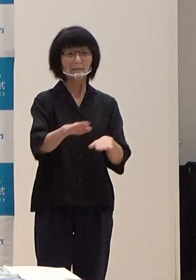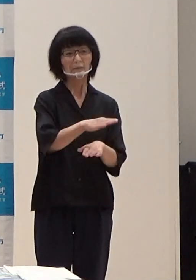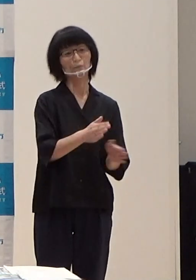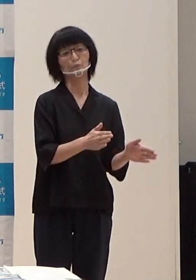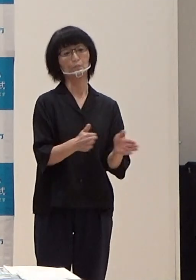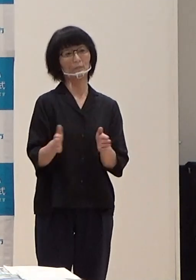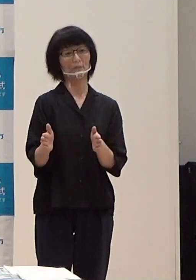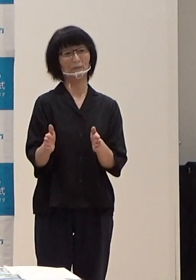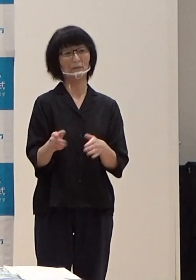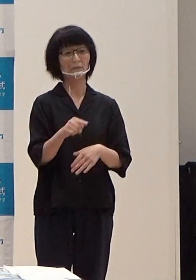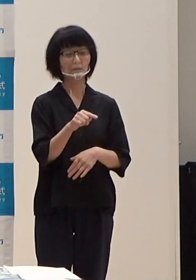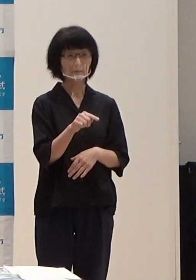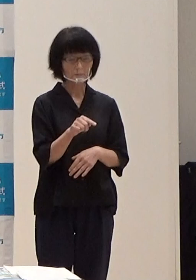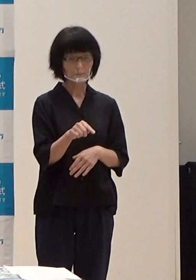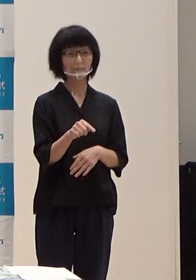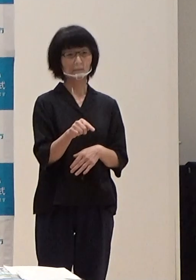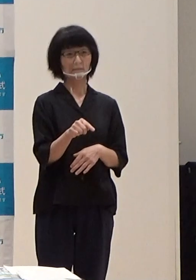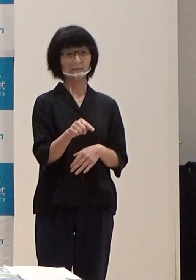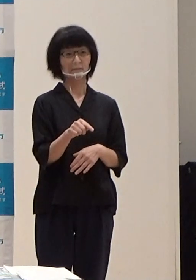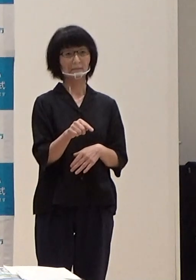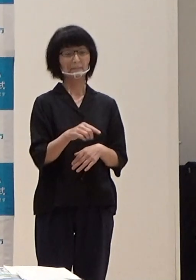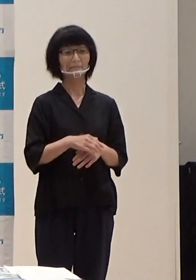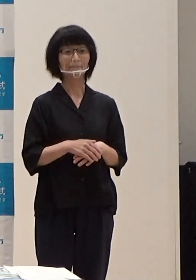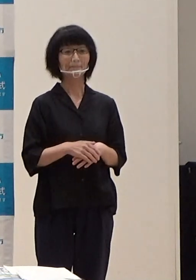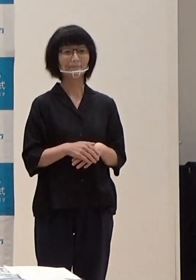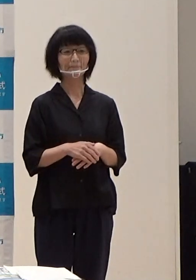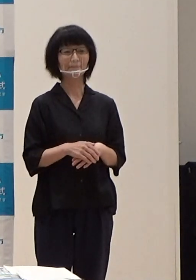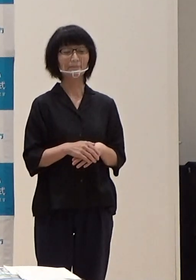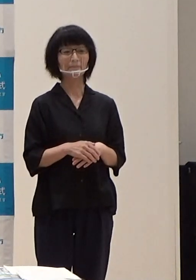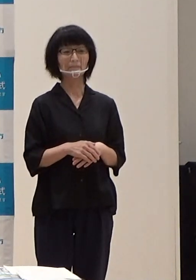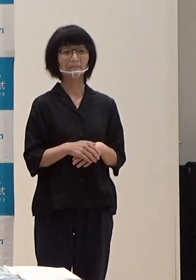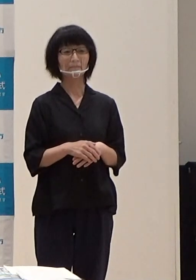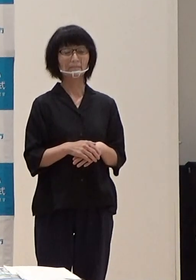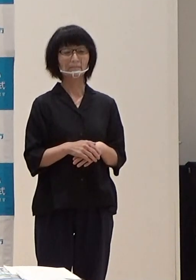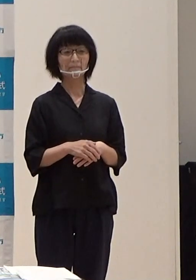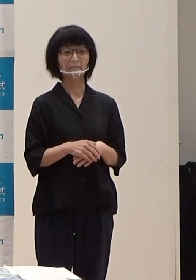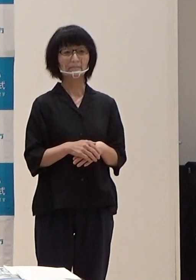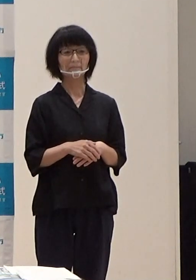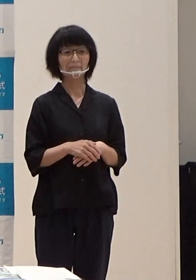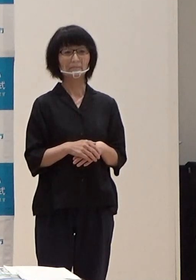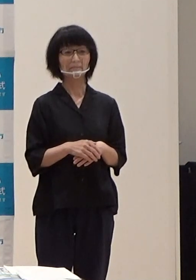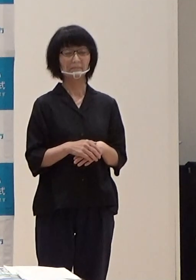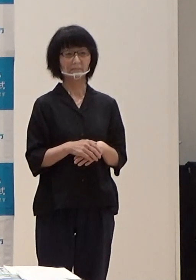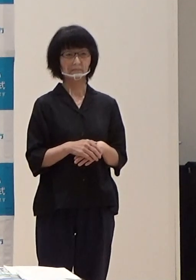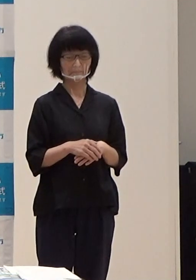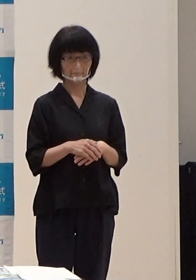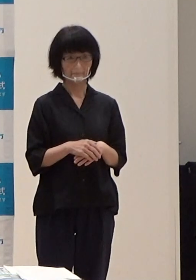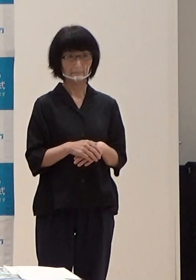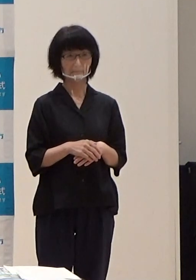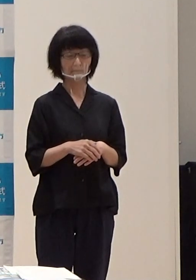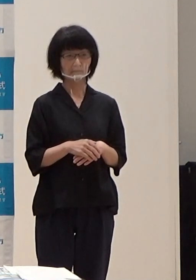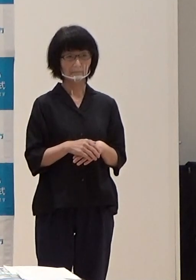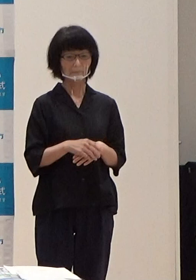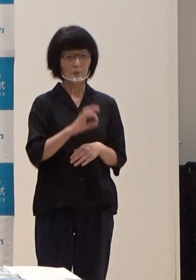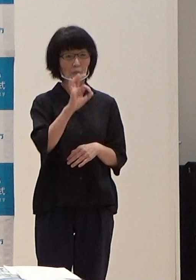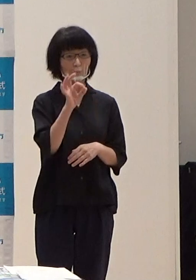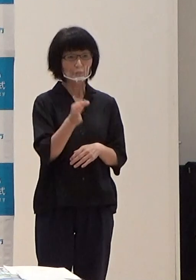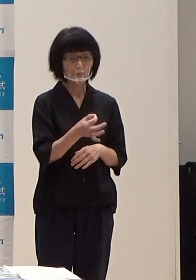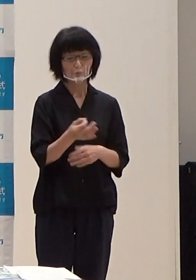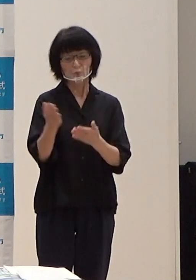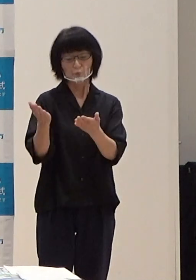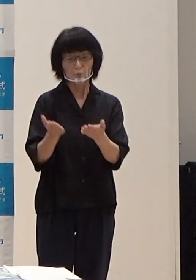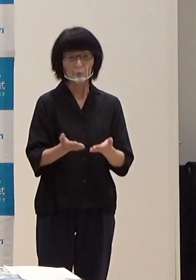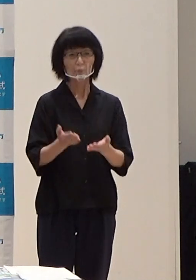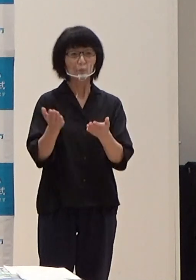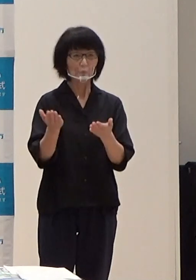常に今GAFA の例見られますようにですね、非常に物流が大きく様変わ